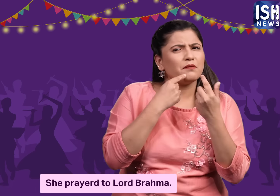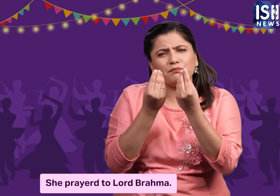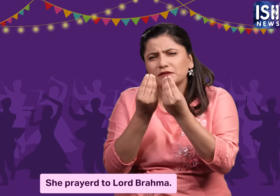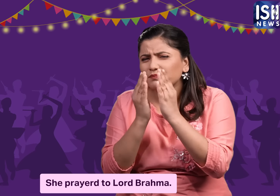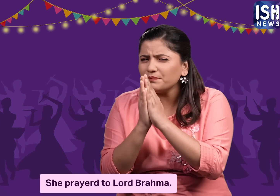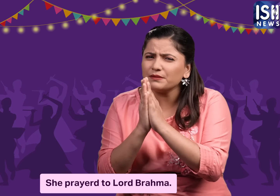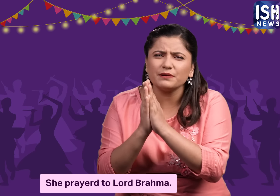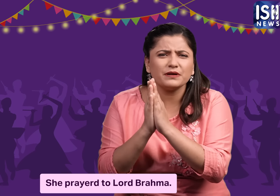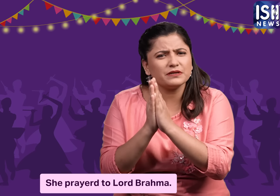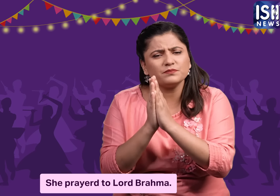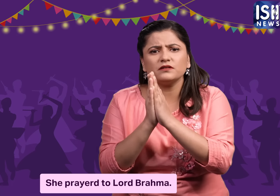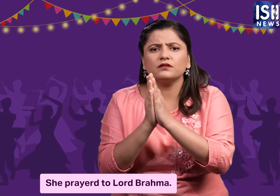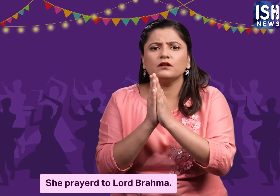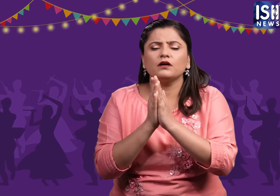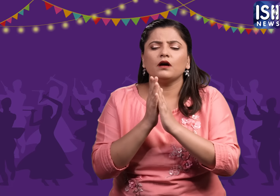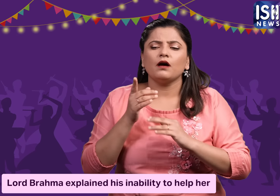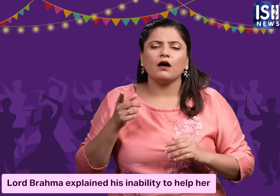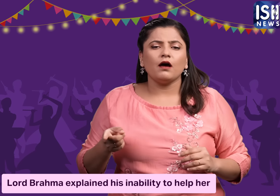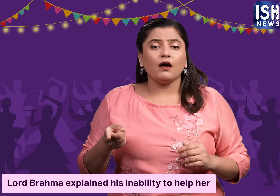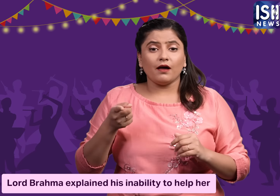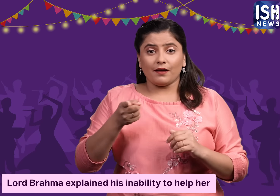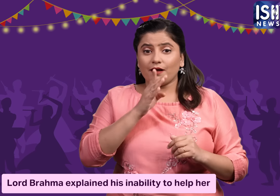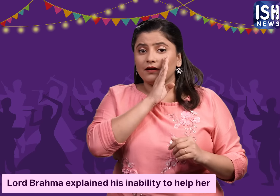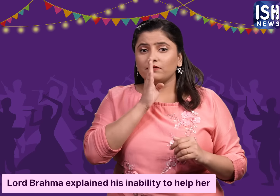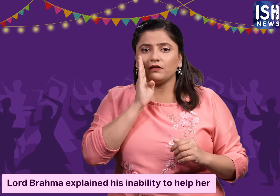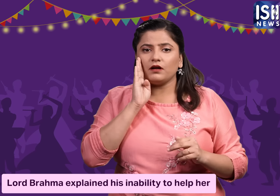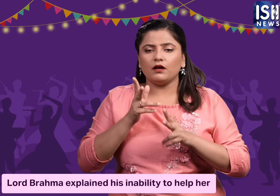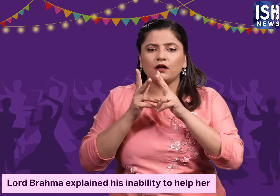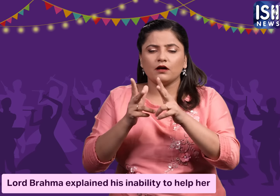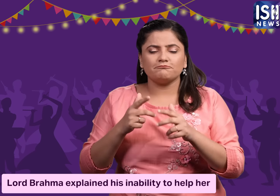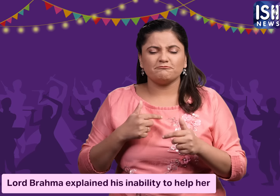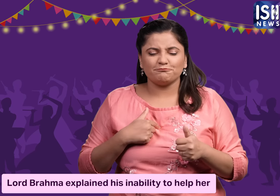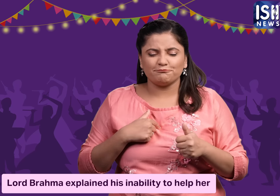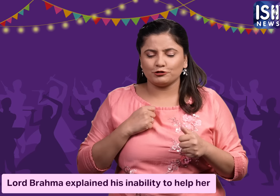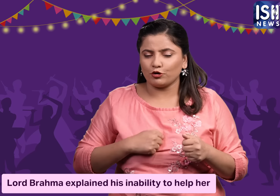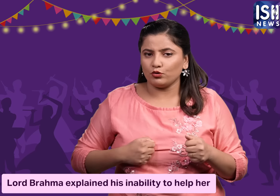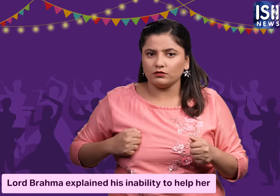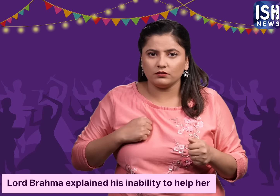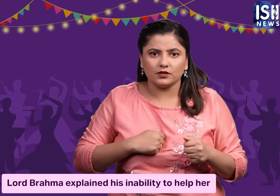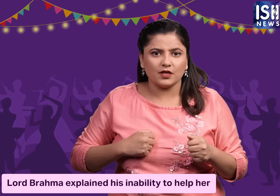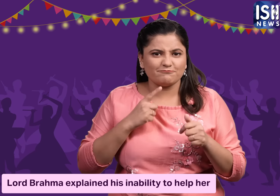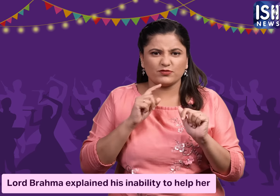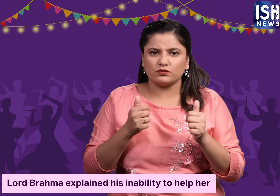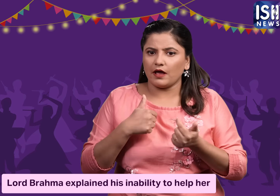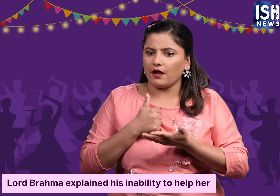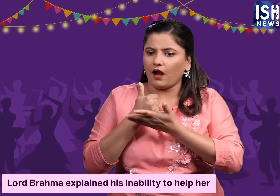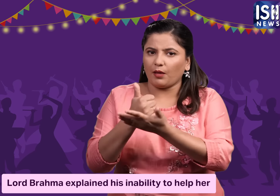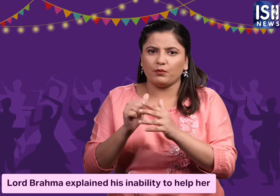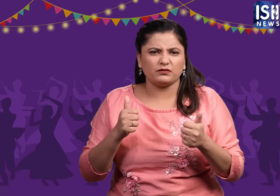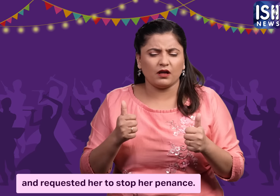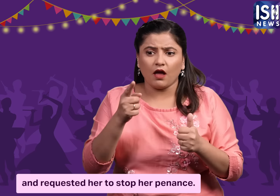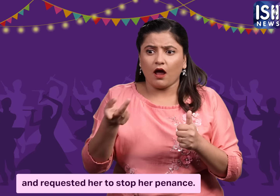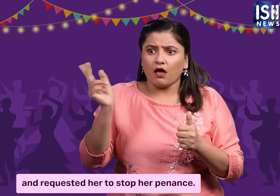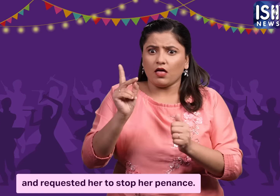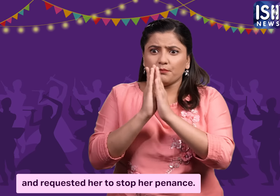उन्होंने ब्रह्मदेव से प्रार्थना की। ब्रह्मदेव ने उनकी मदद करने में अपनी असमर्थता बताई और उनसे अपनी